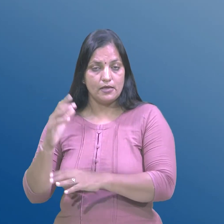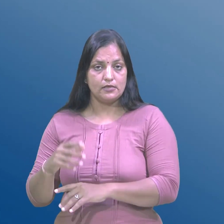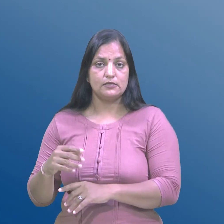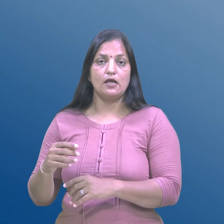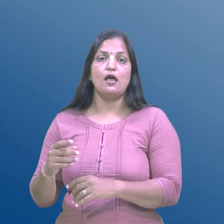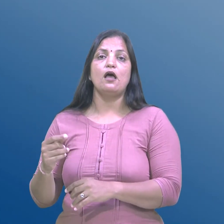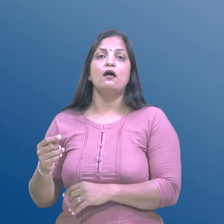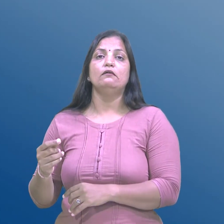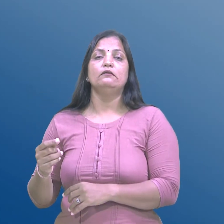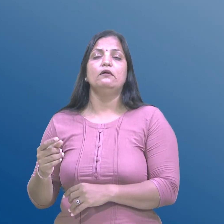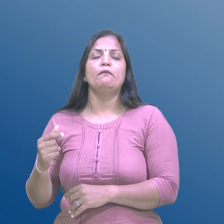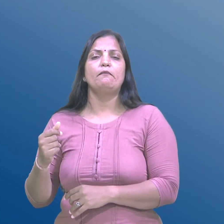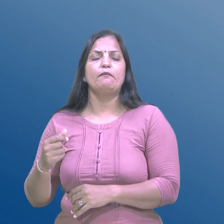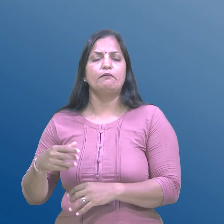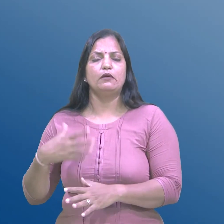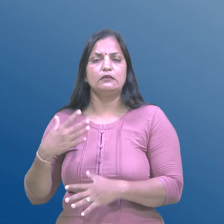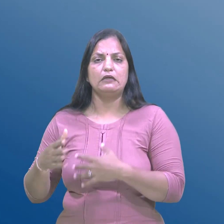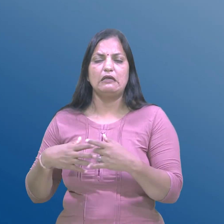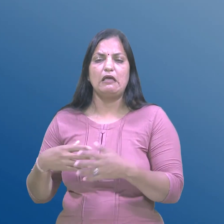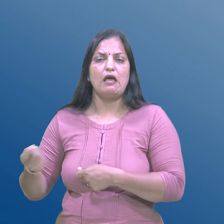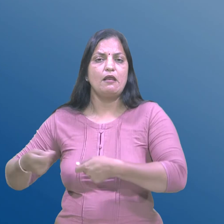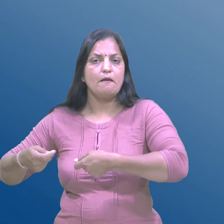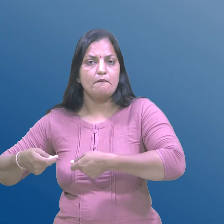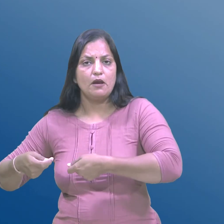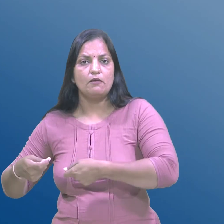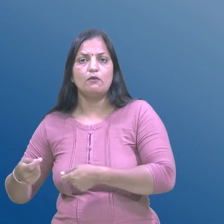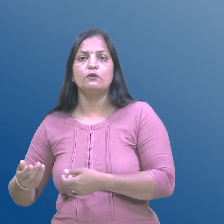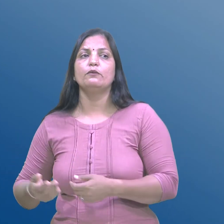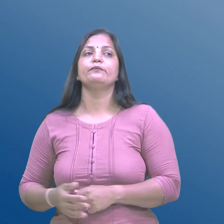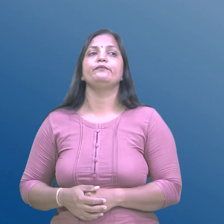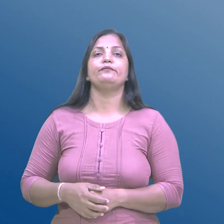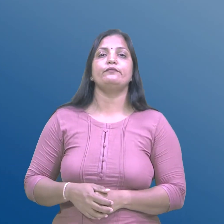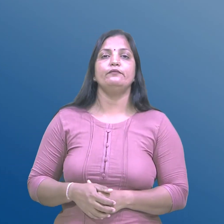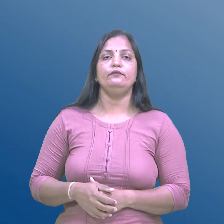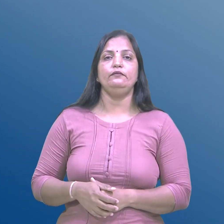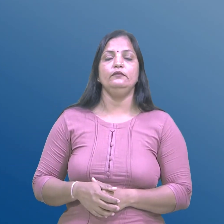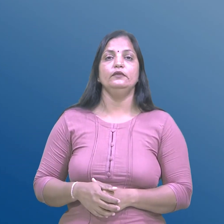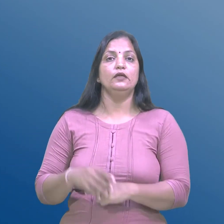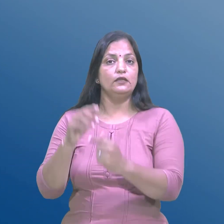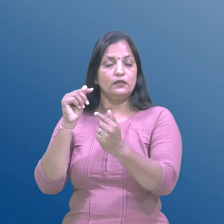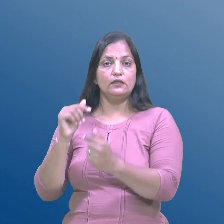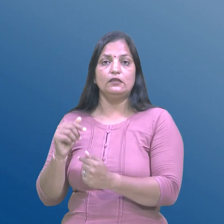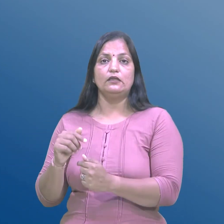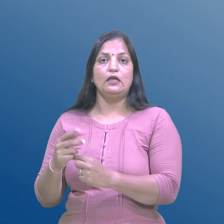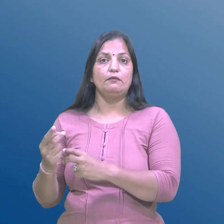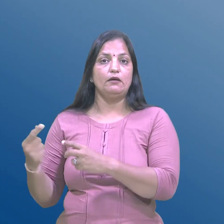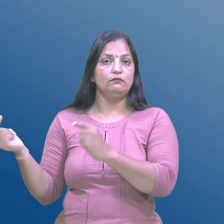સંપત્તિ કે અન્ય આર્થિક વ્યવહારોને લઈને હિતોનો ટકરાવ થાય